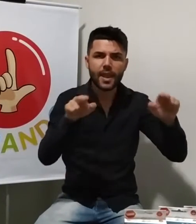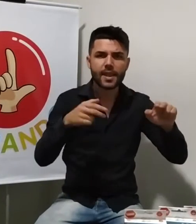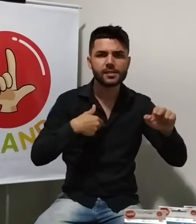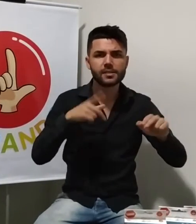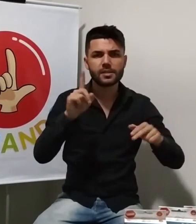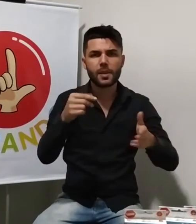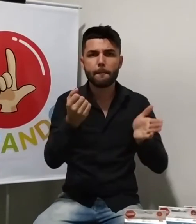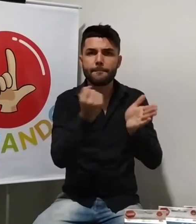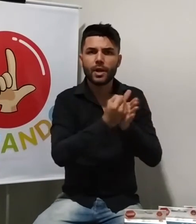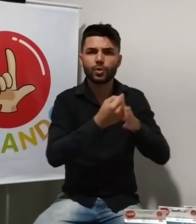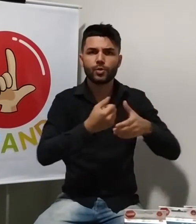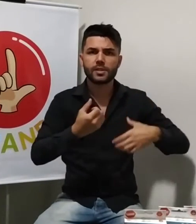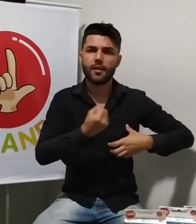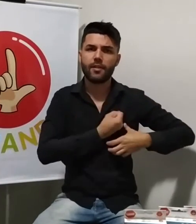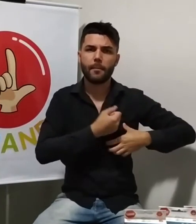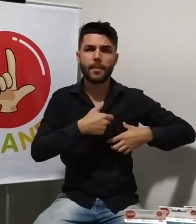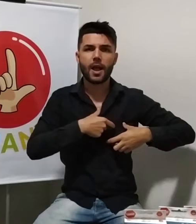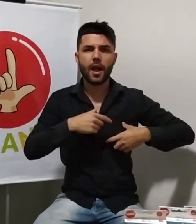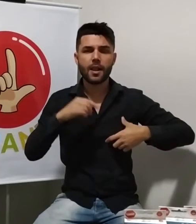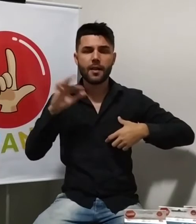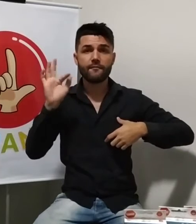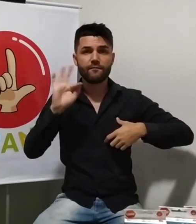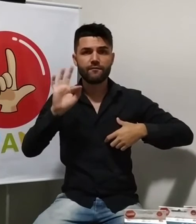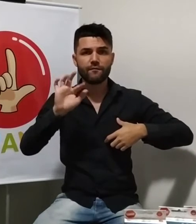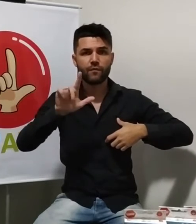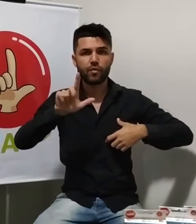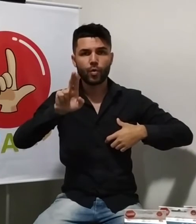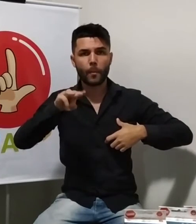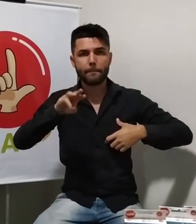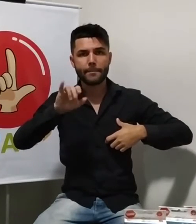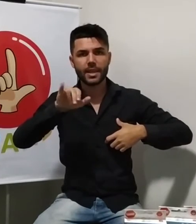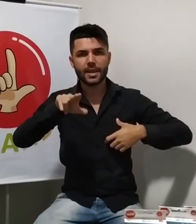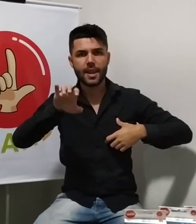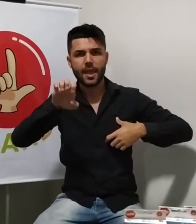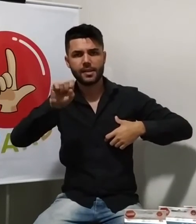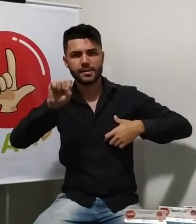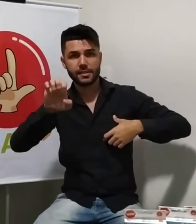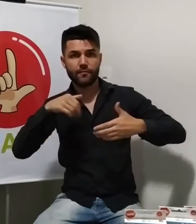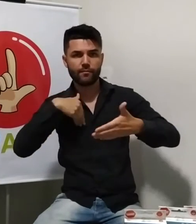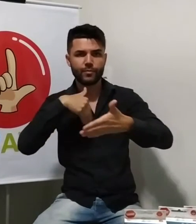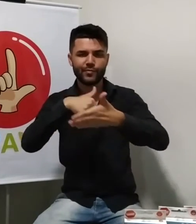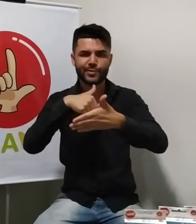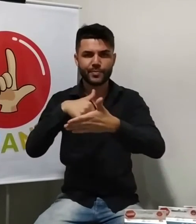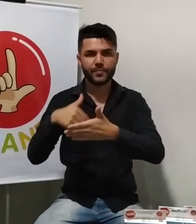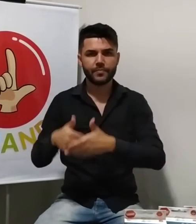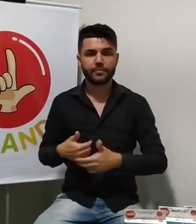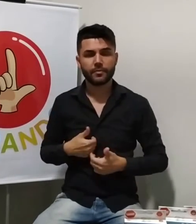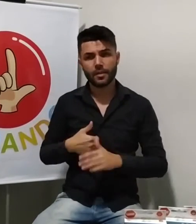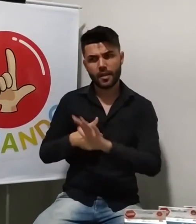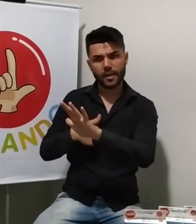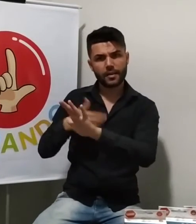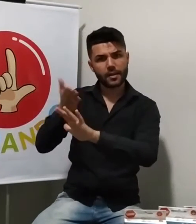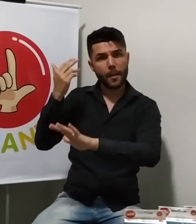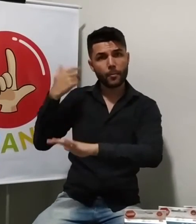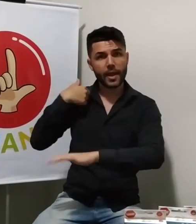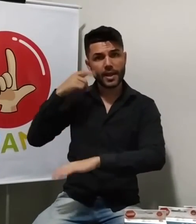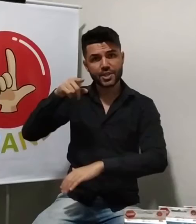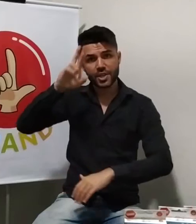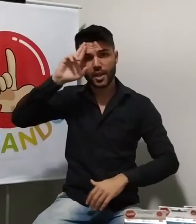celular colorido e tentei baixar alguns joguinhos. Enquanto eu tava no trabalho mesmo, tentei baixar alguns joguinhos pra celular. Quase um smartphone já, né? Eu tentei